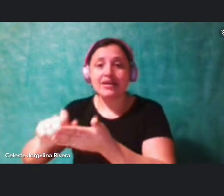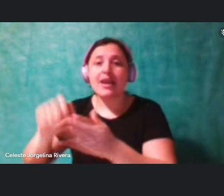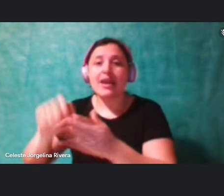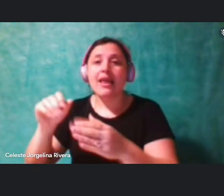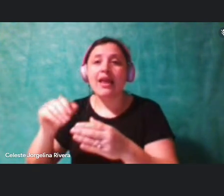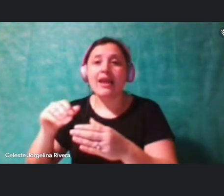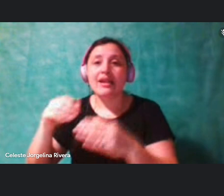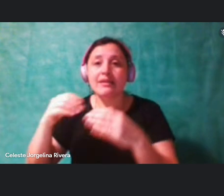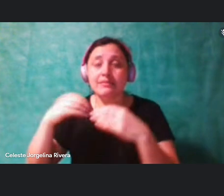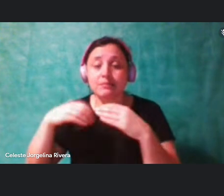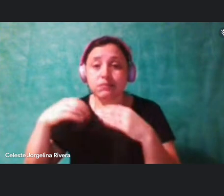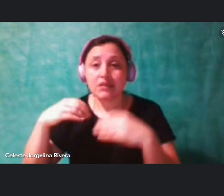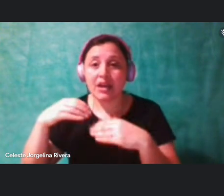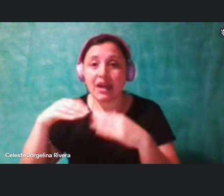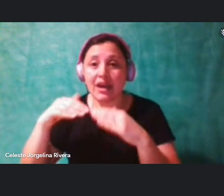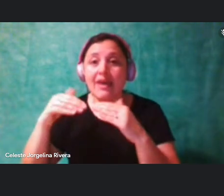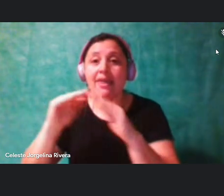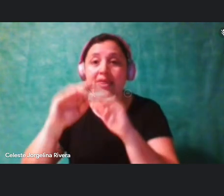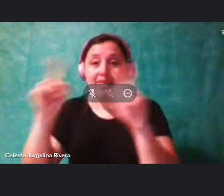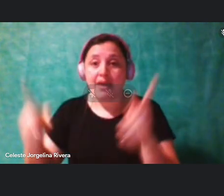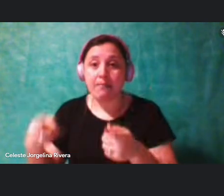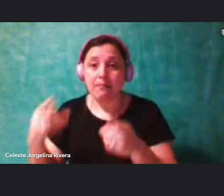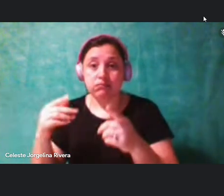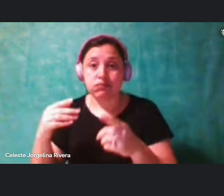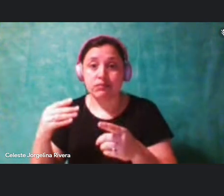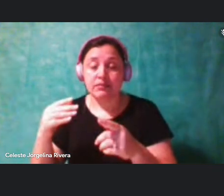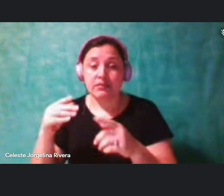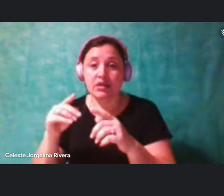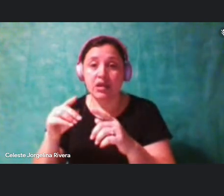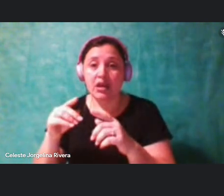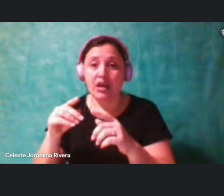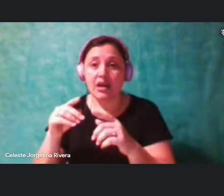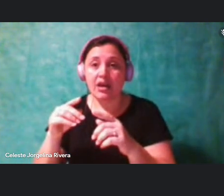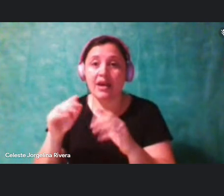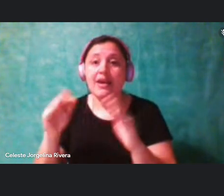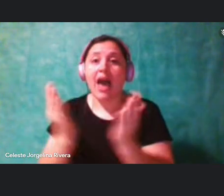por qué razones, que ya fue acordado,